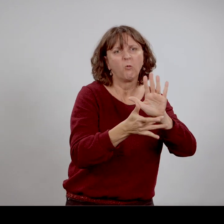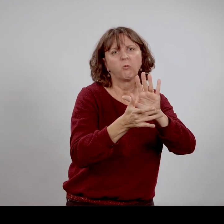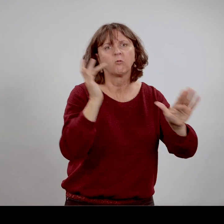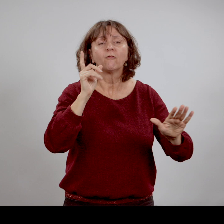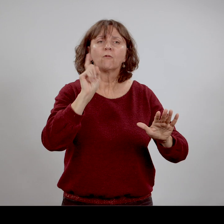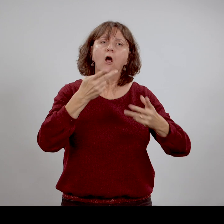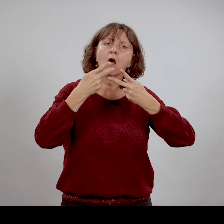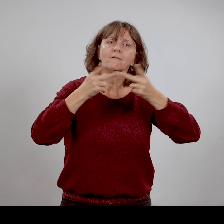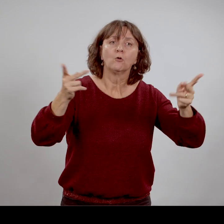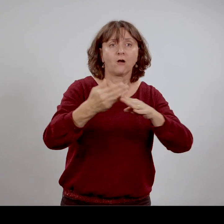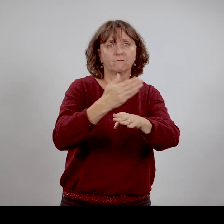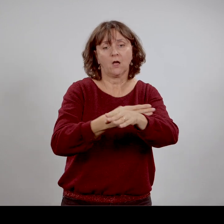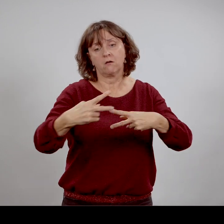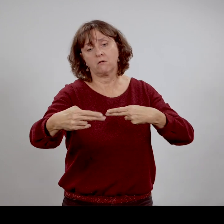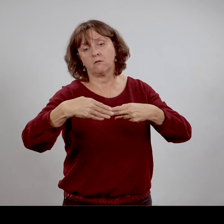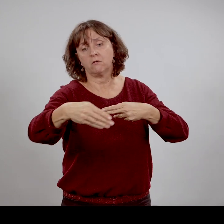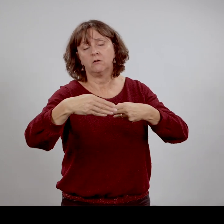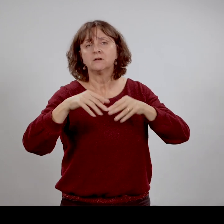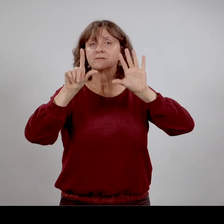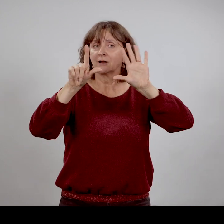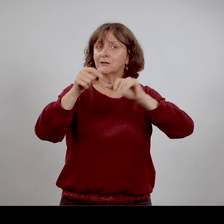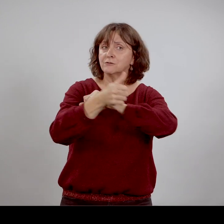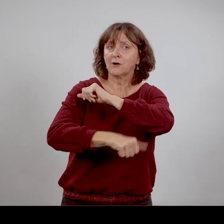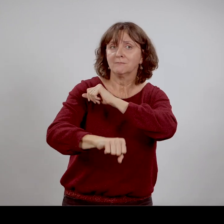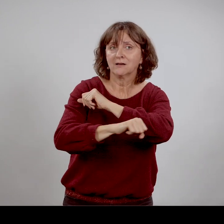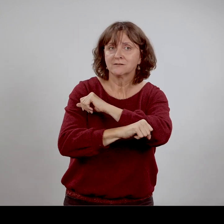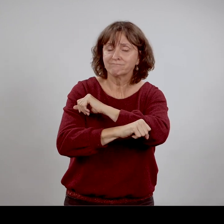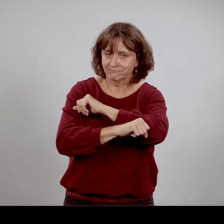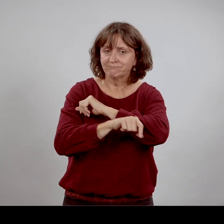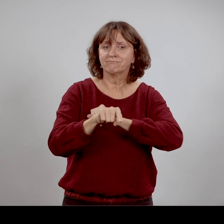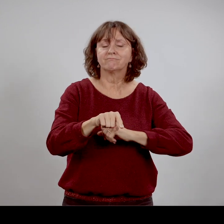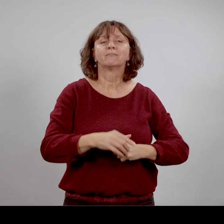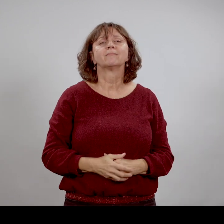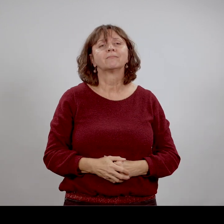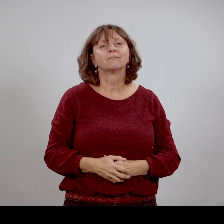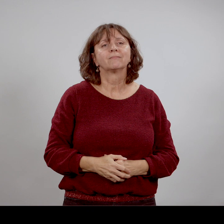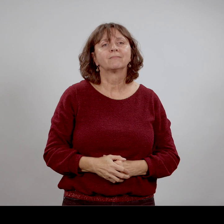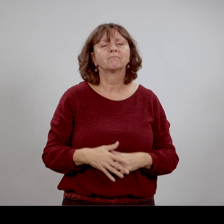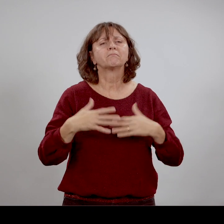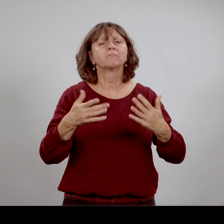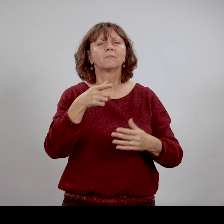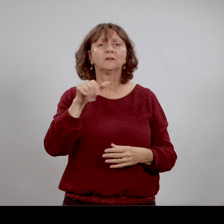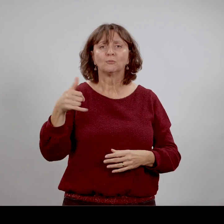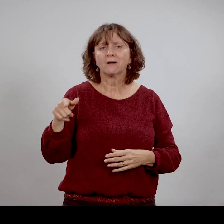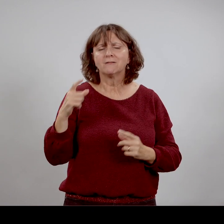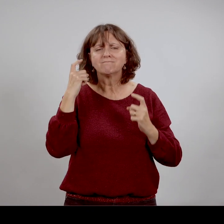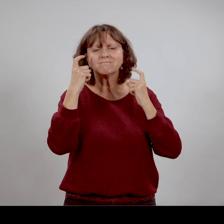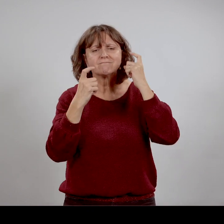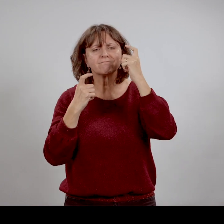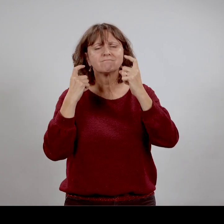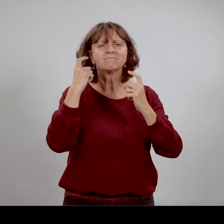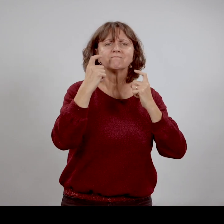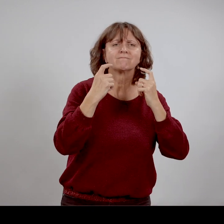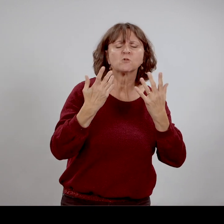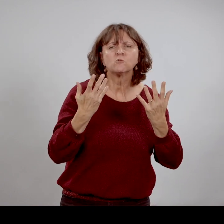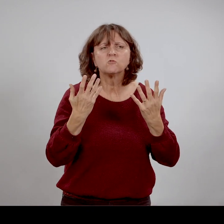se déclarait dans un délai de 7 semaines. Joël réfléchit longtemps,